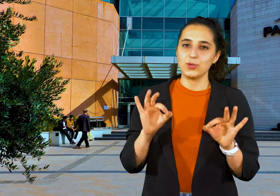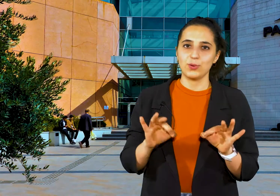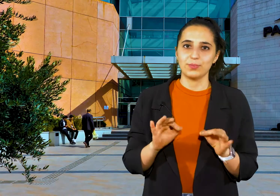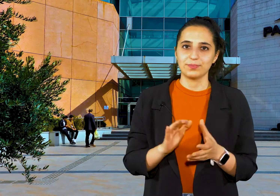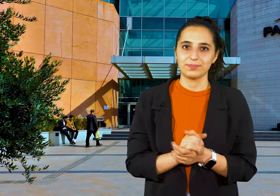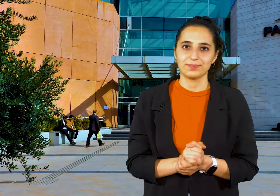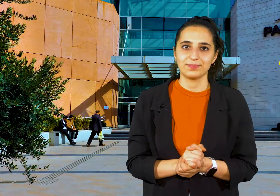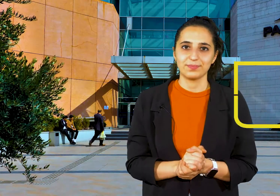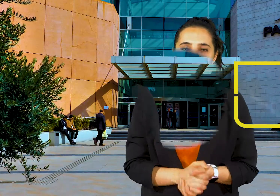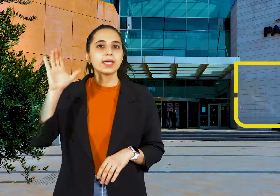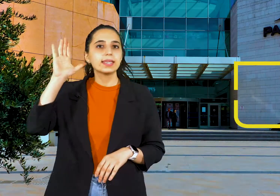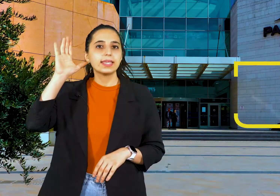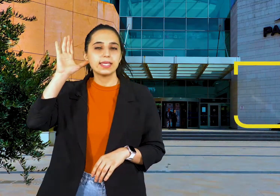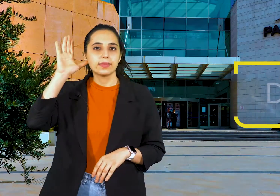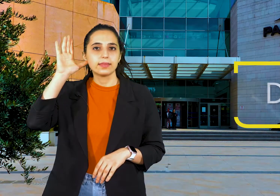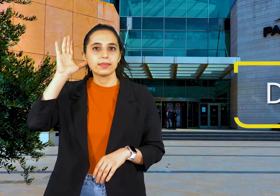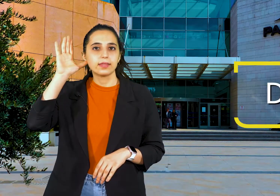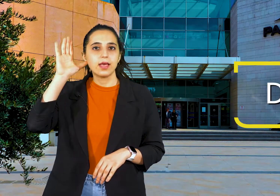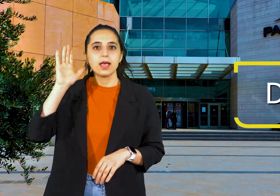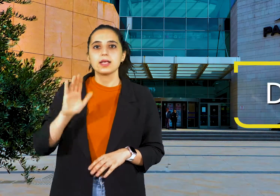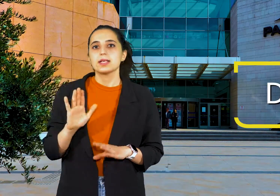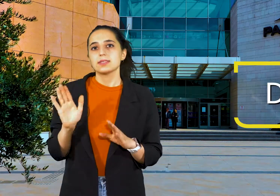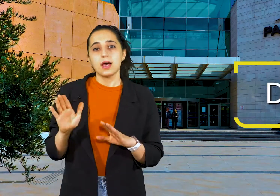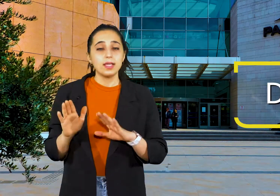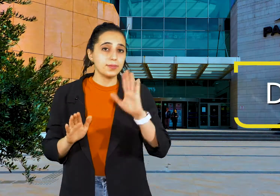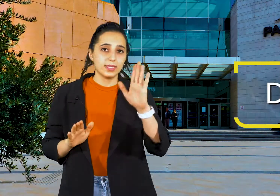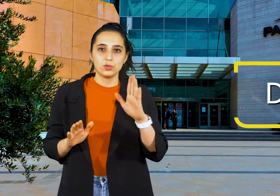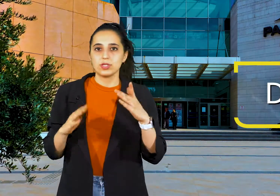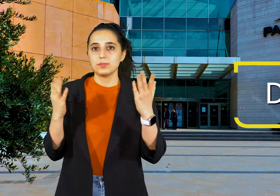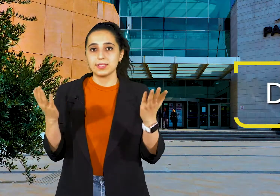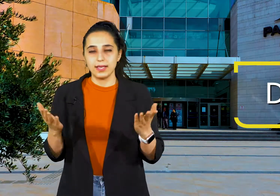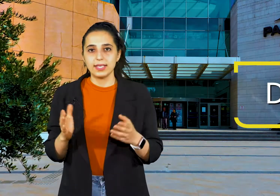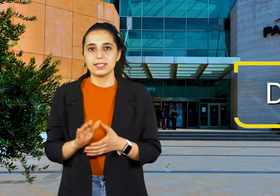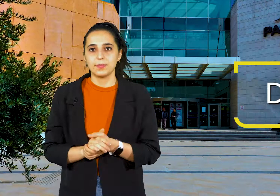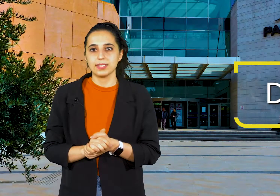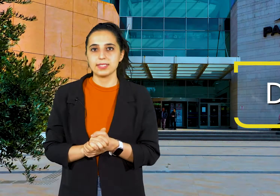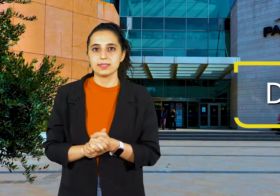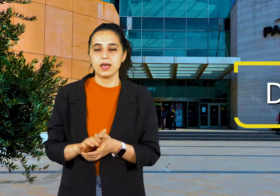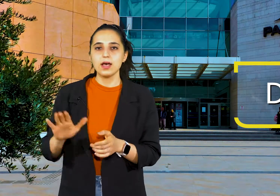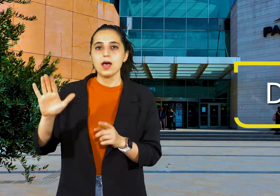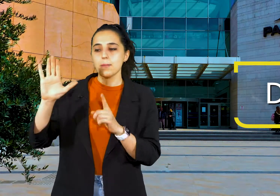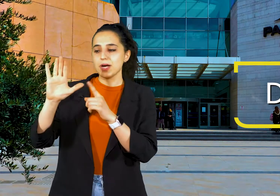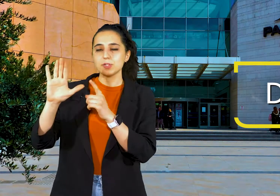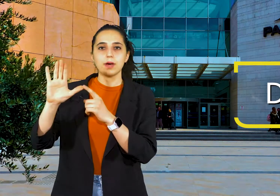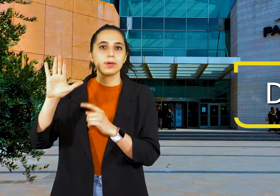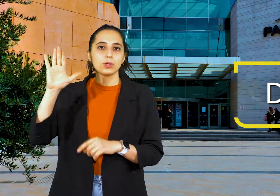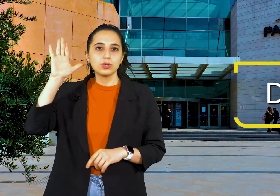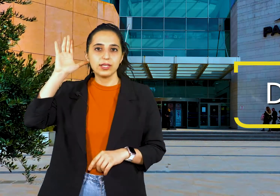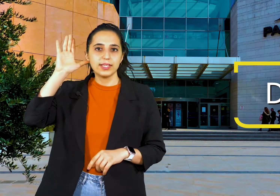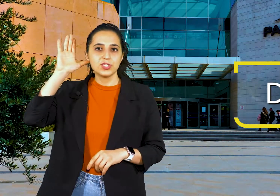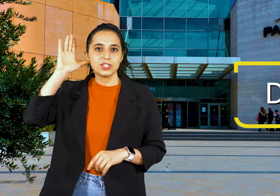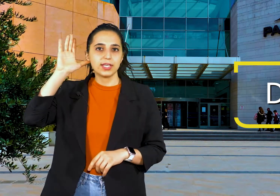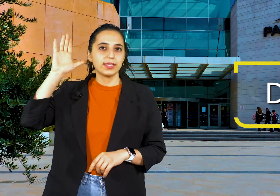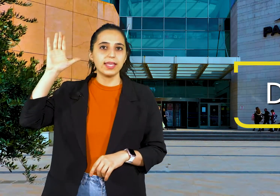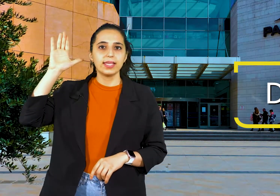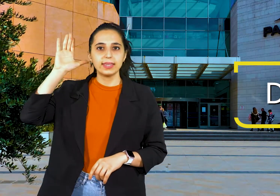Başlıyorum. Din. Sağ elimiz ya da sol elimiz hangiliniz baskınsa baş parmağı kulağa değecek şekilde